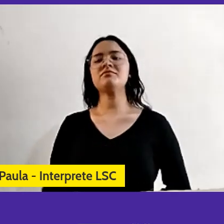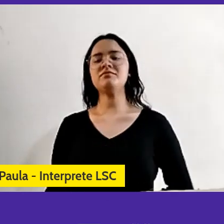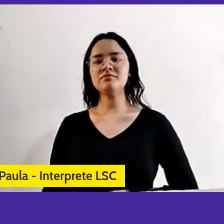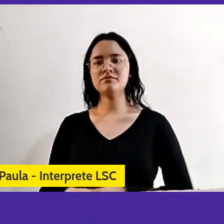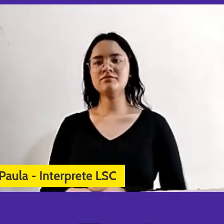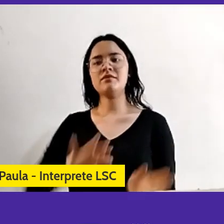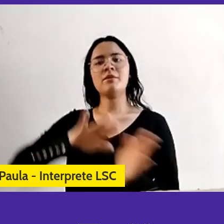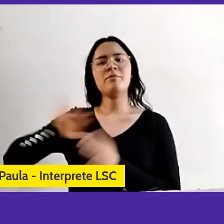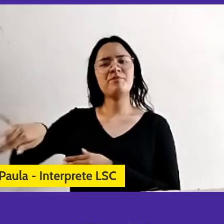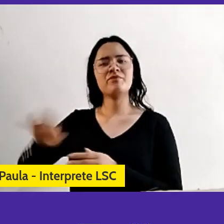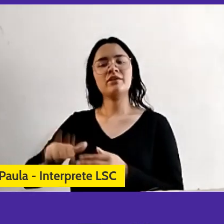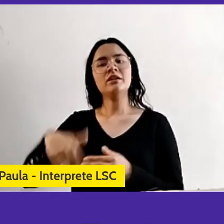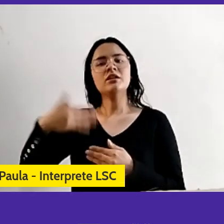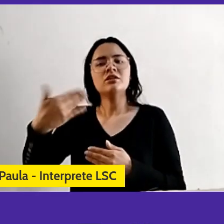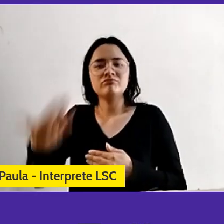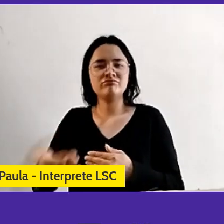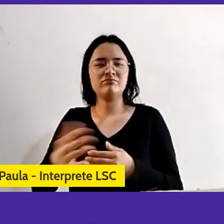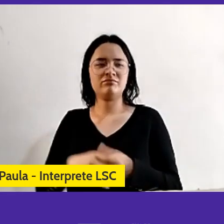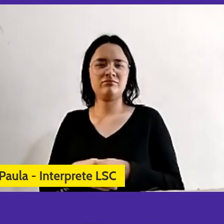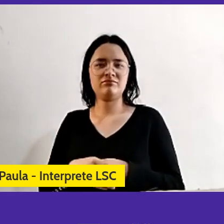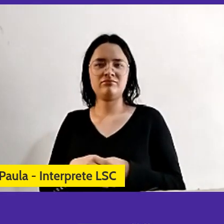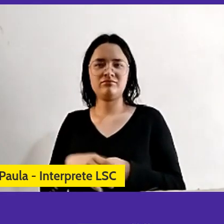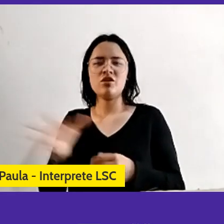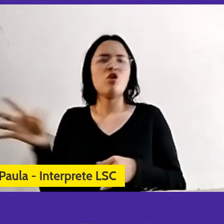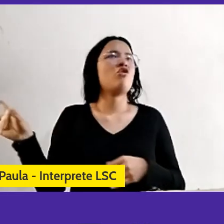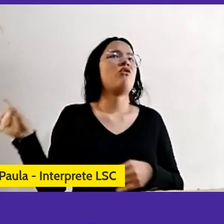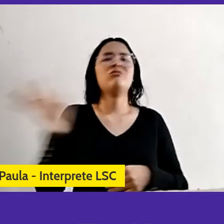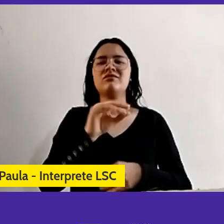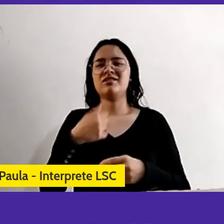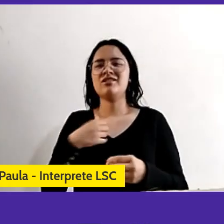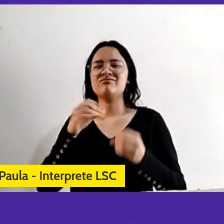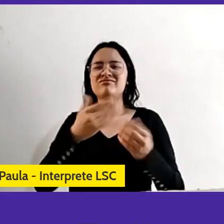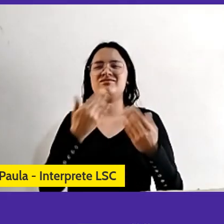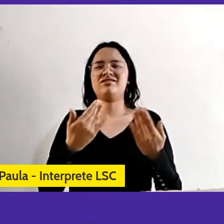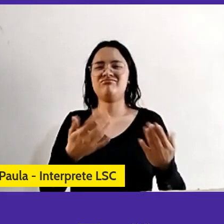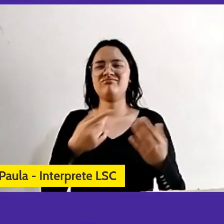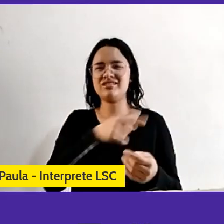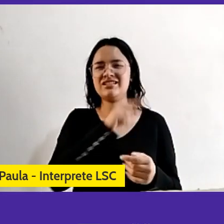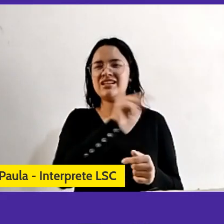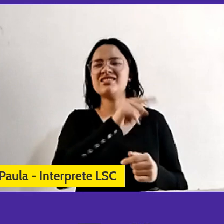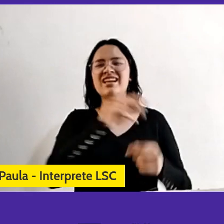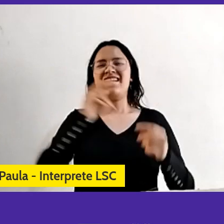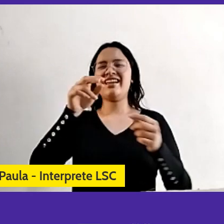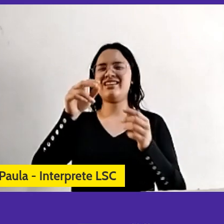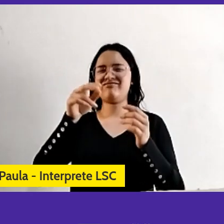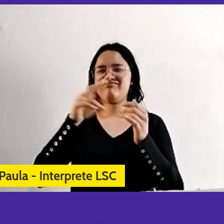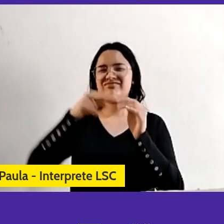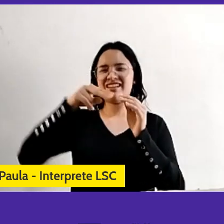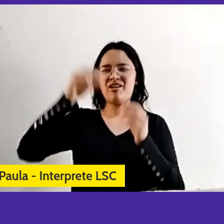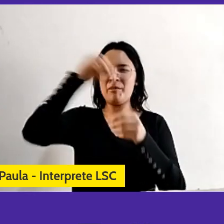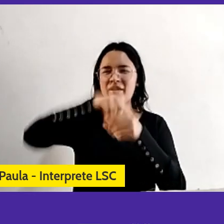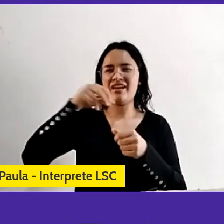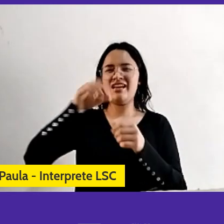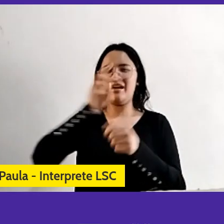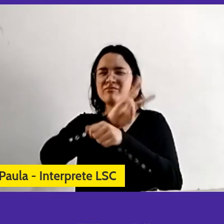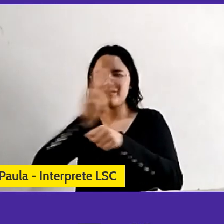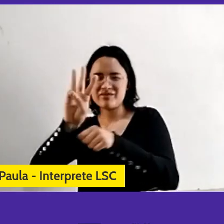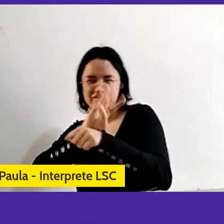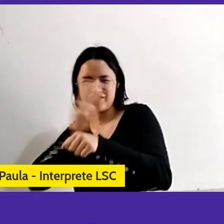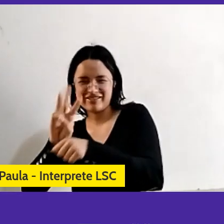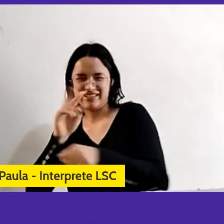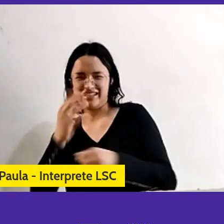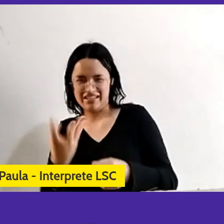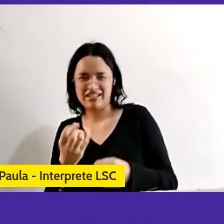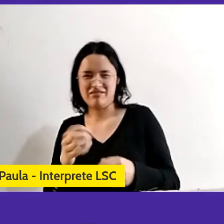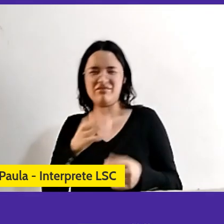de todos queremos ir a las plataformas, todos queremos hacer un contenido y que se vea en las grandes plataformas.